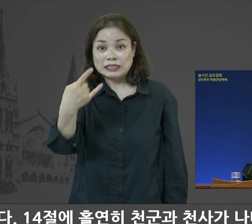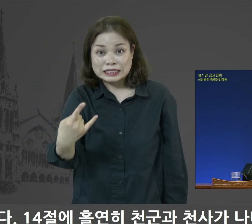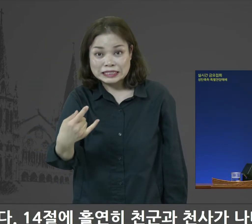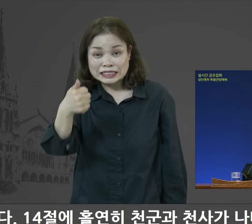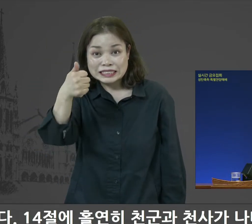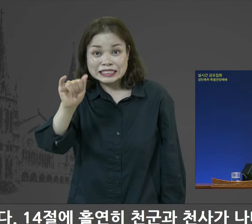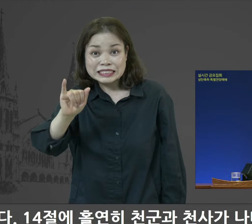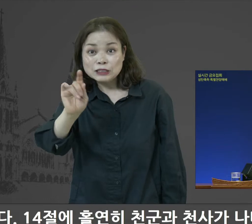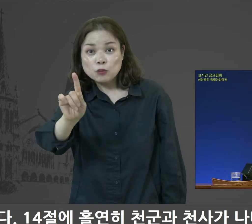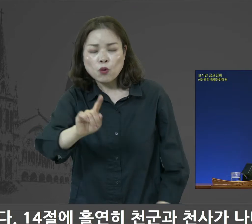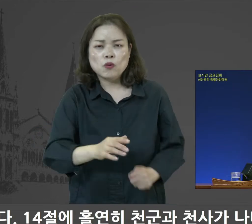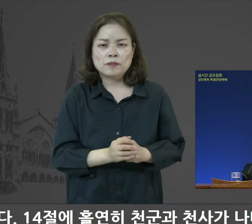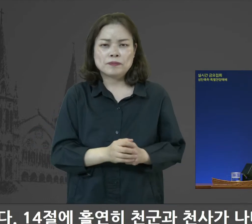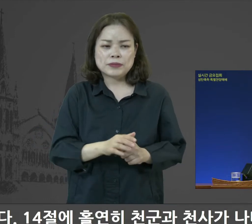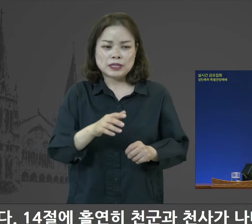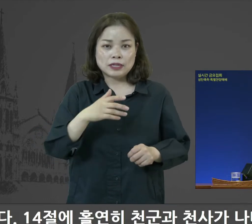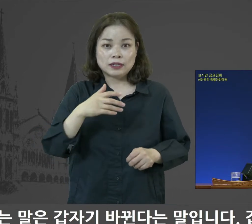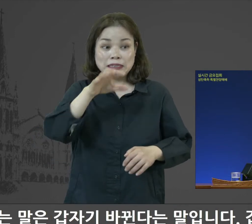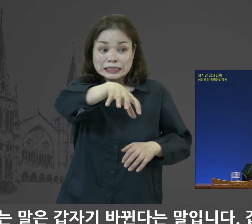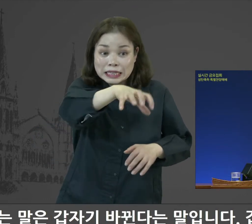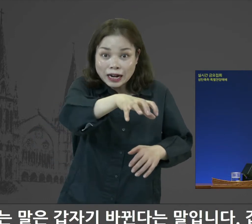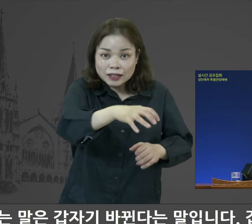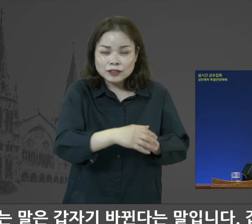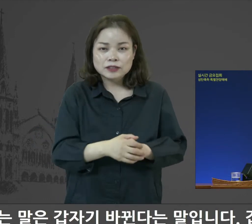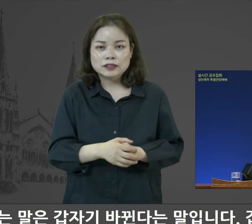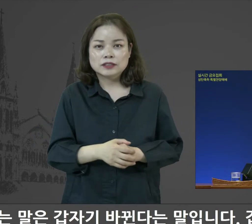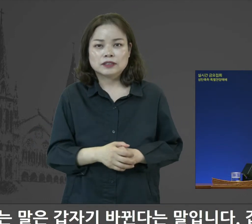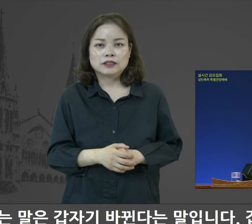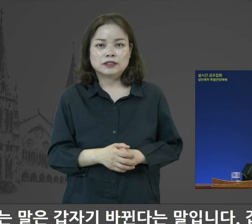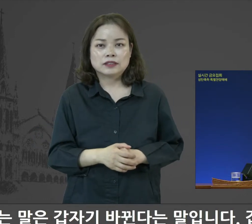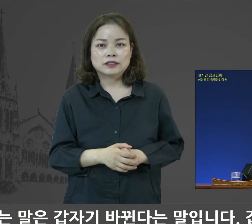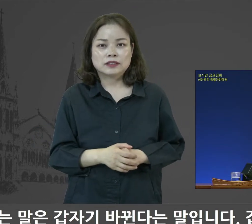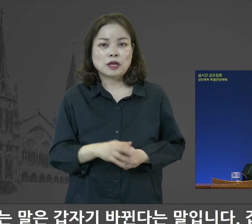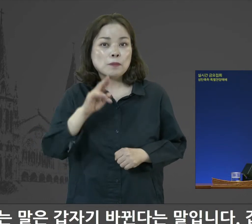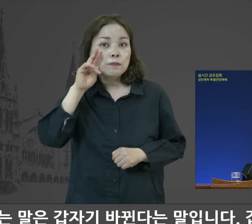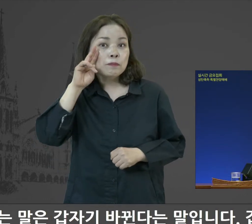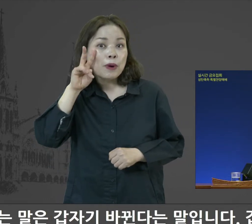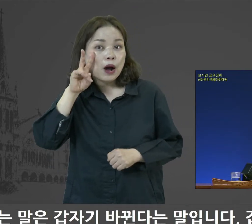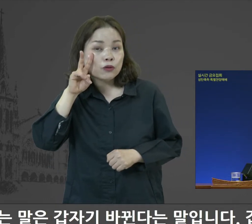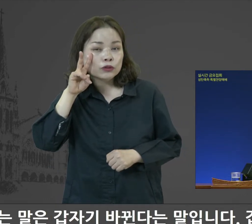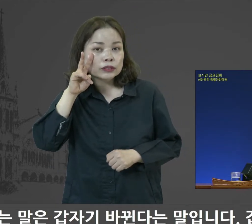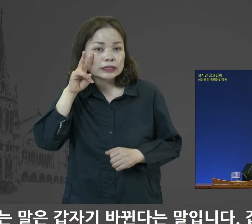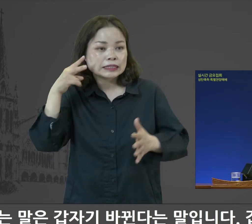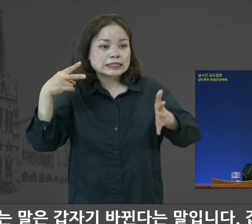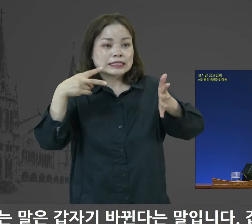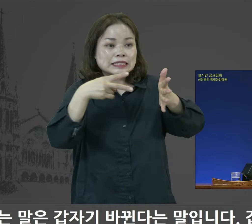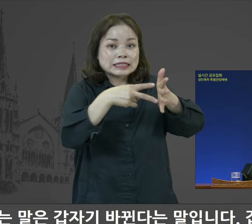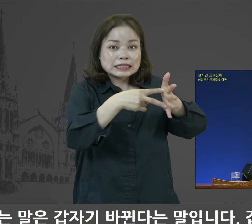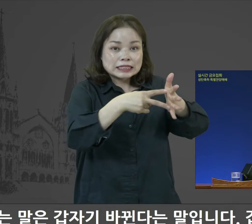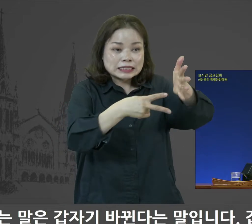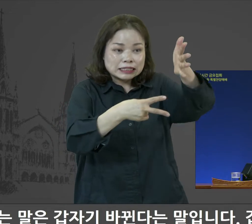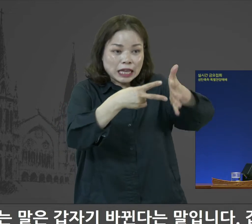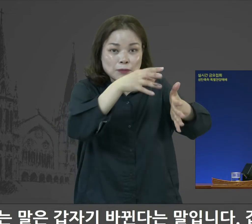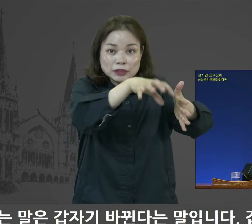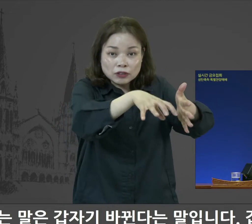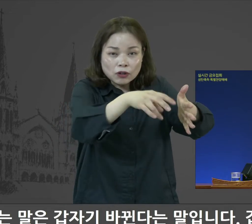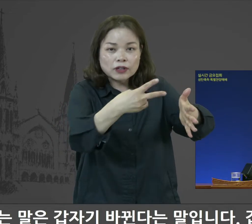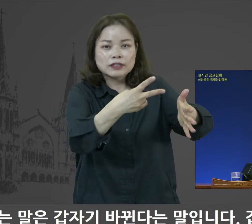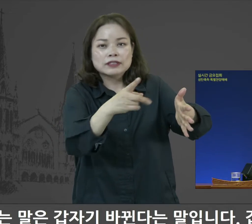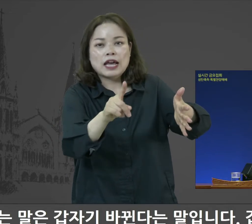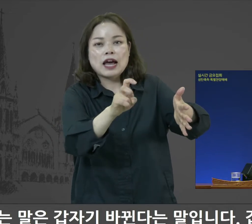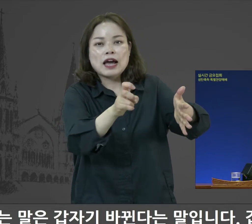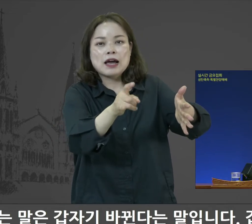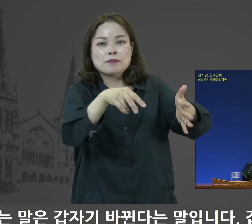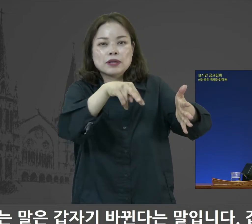재미있는 장소가 어디냐면, 바울이 다메섹으로 가서 예수 믿는 자를 죽이려고 갈 때 이 다메섹으로 가는